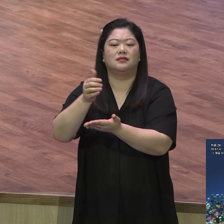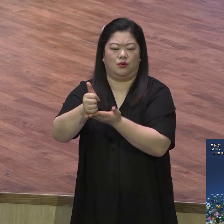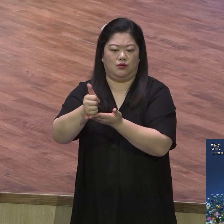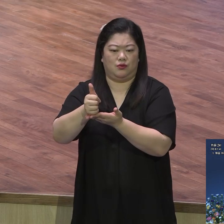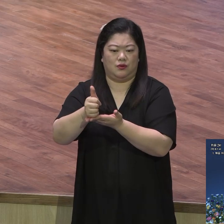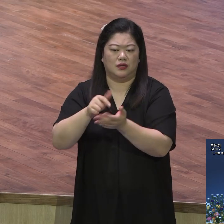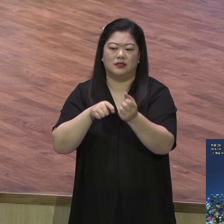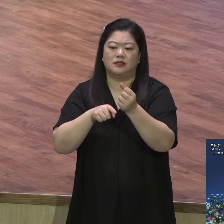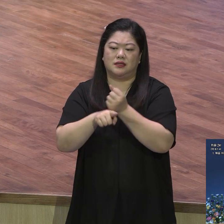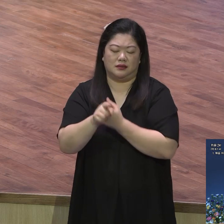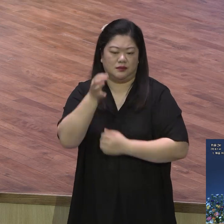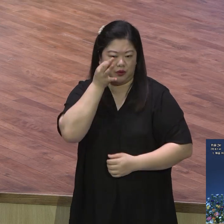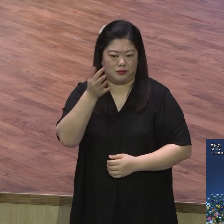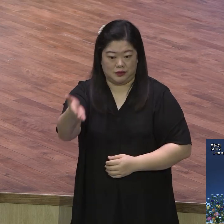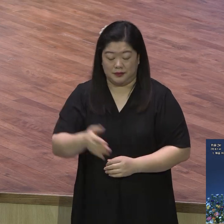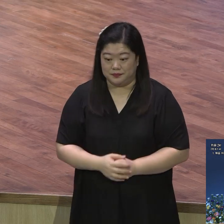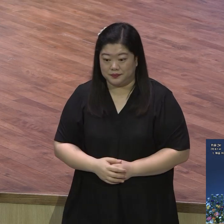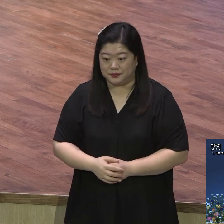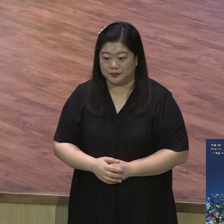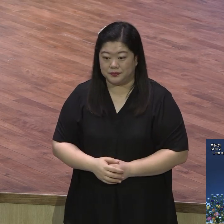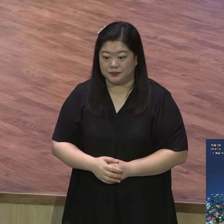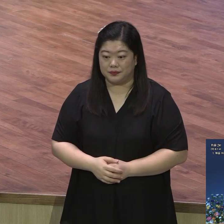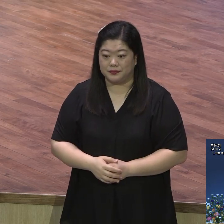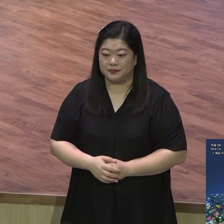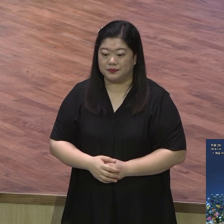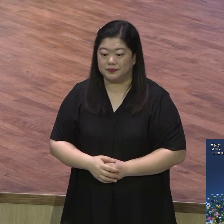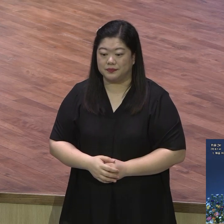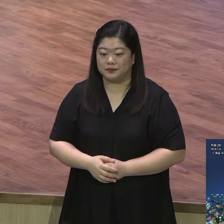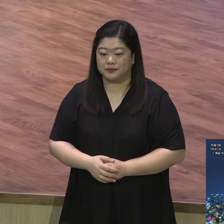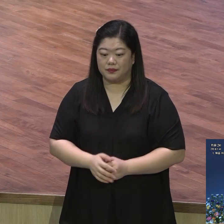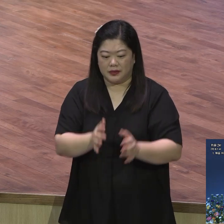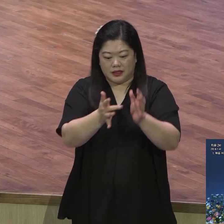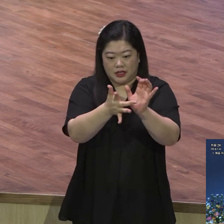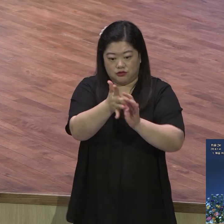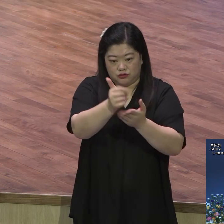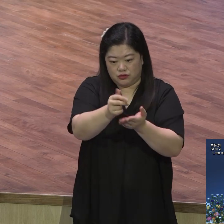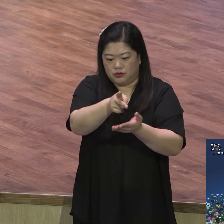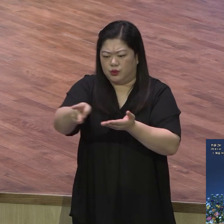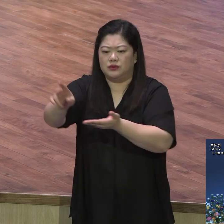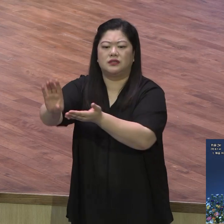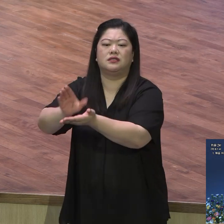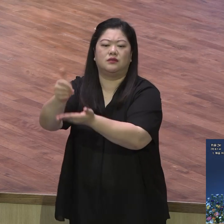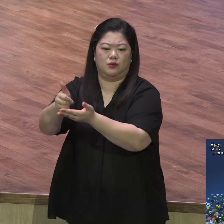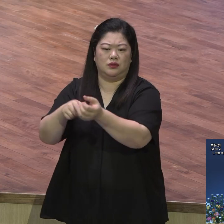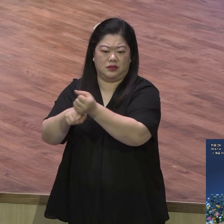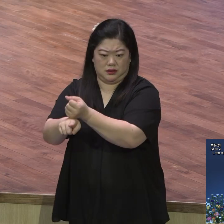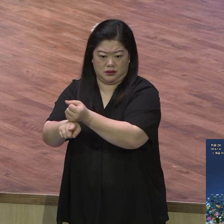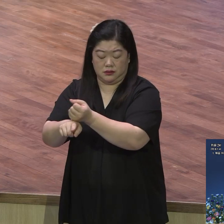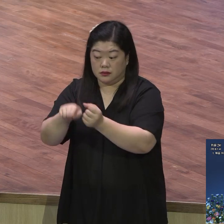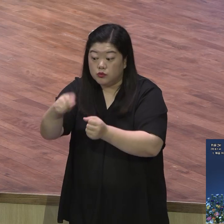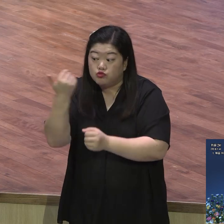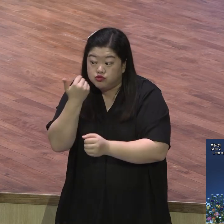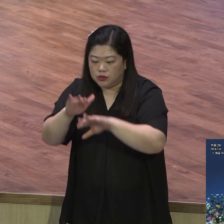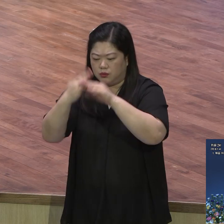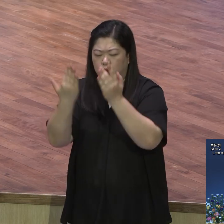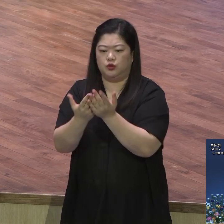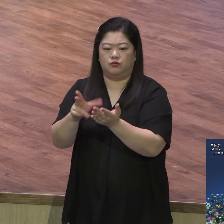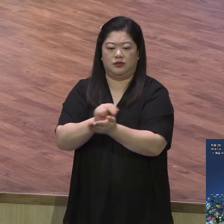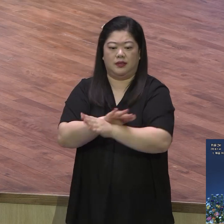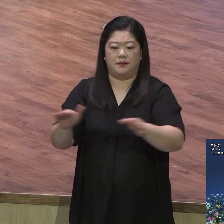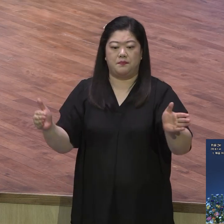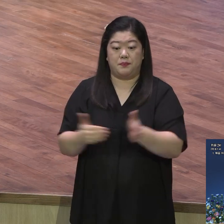인류를 구원하러 온 그걸 강조하고 있는 것입니다. 그리스도라는 사실이에요. 인류의 인생의 모든 문제 해결하신 그분이다.